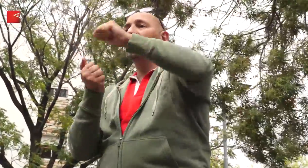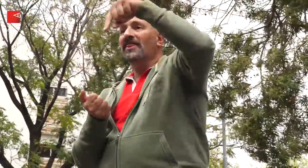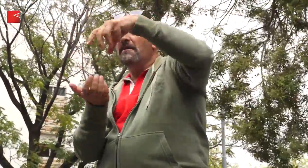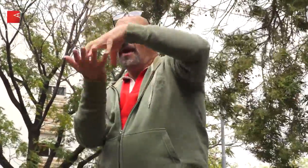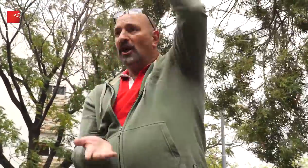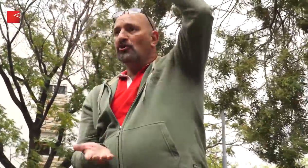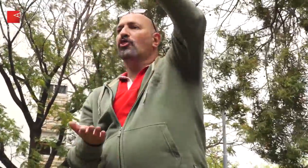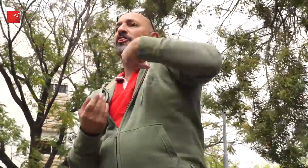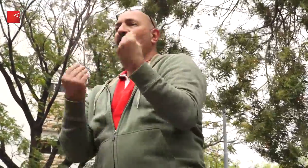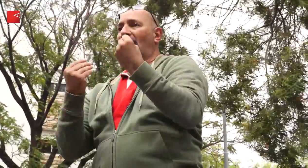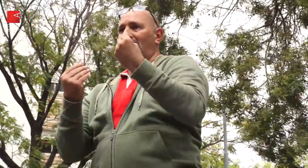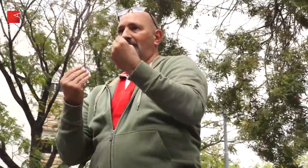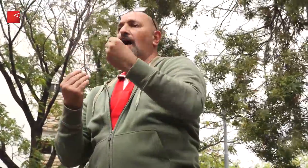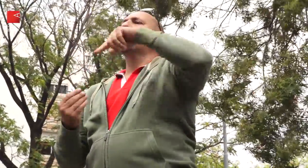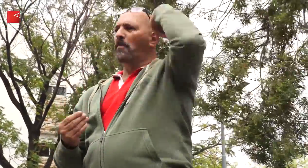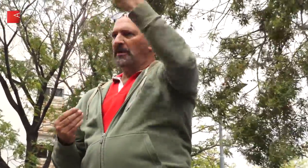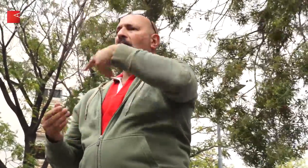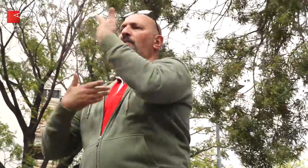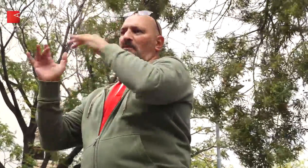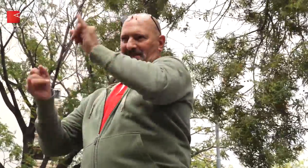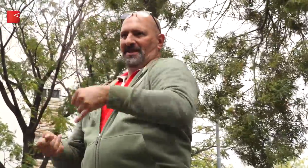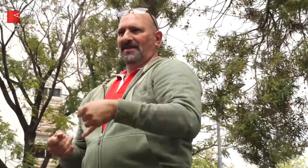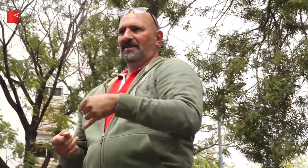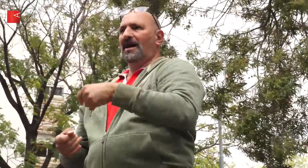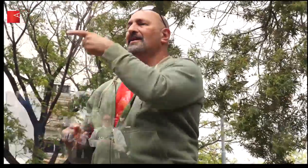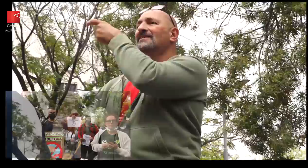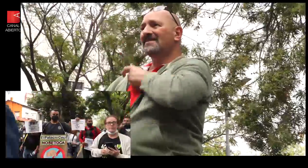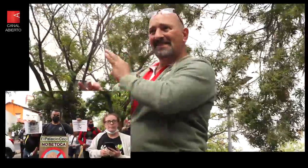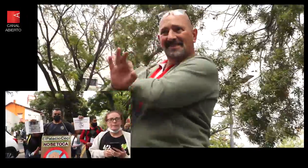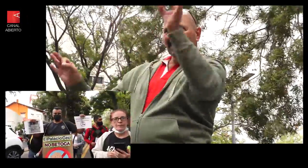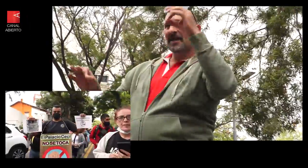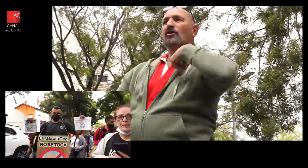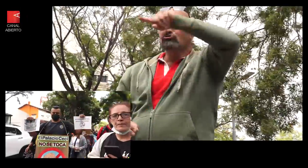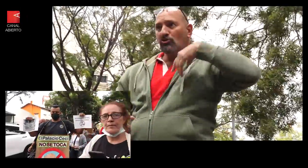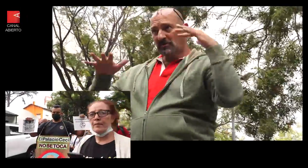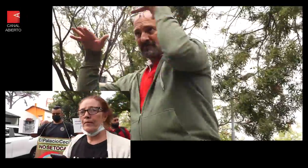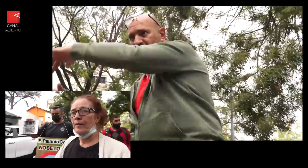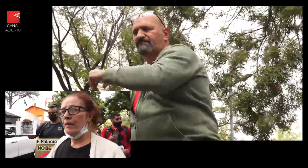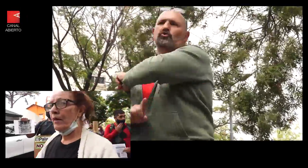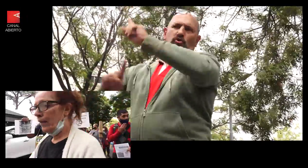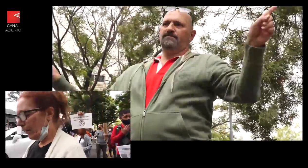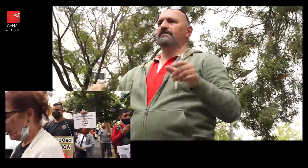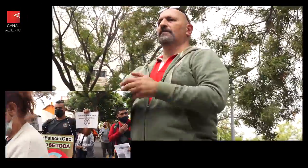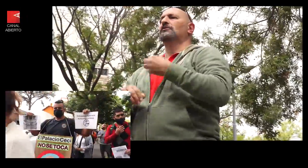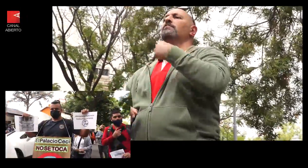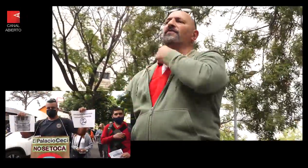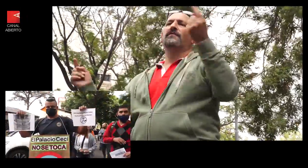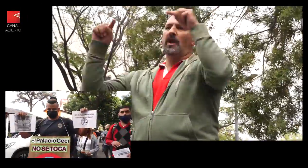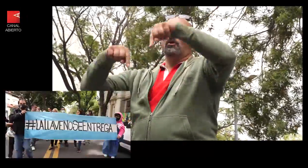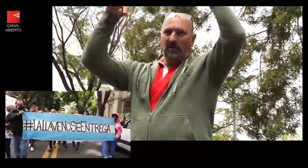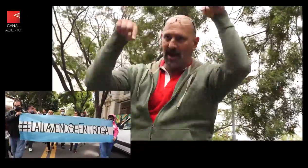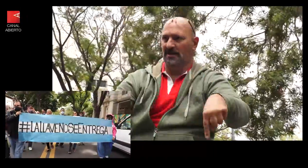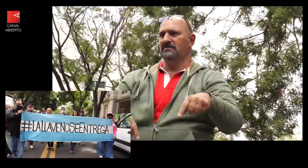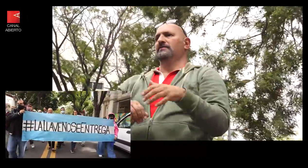Nosotros necesitamos que ellos den respuestas concretas. No vamos a aceptar otras propuestas y